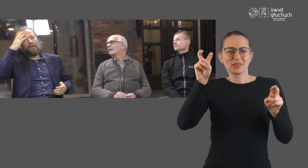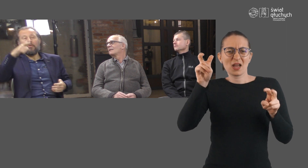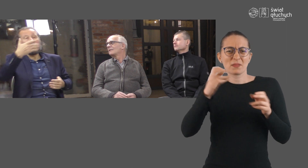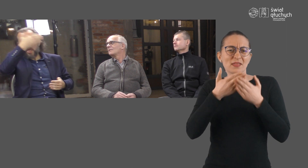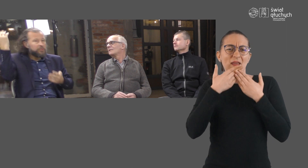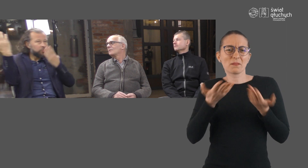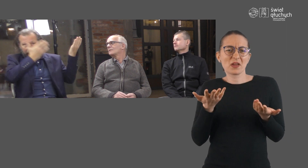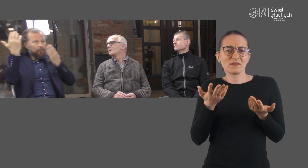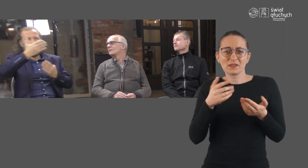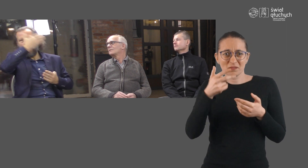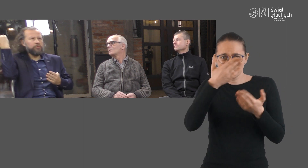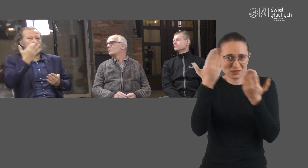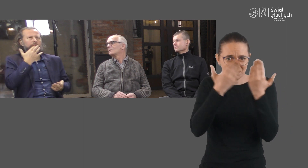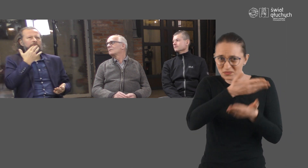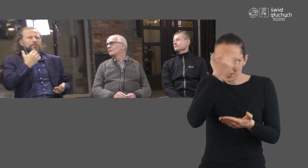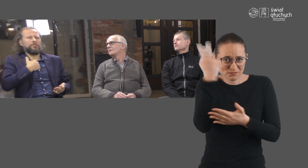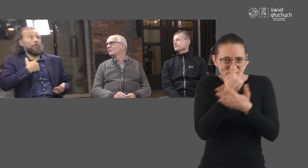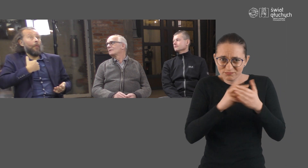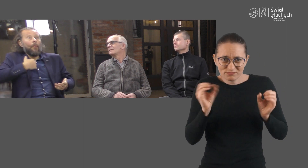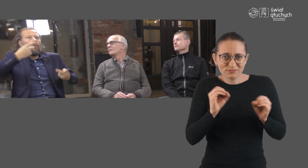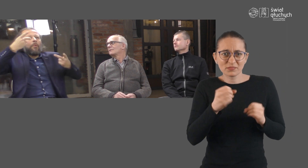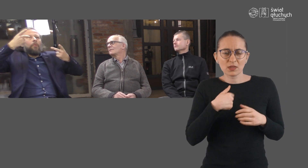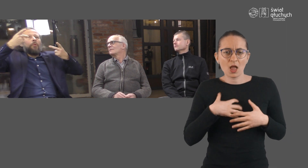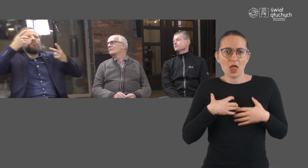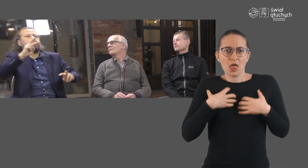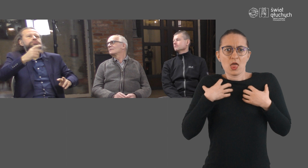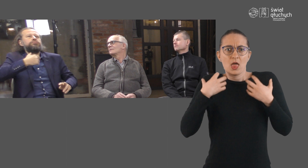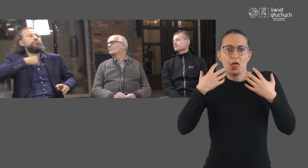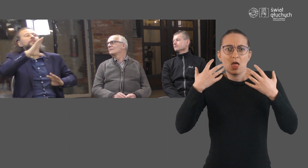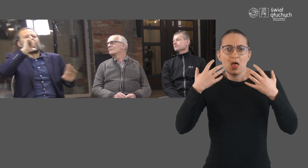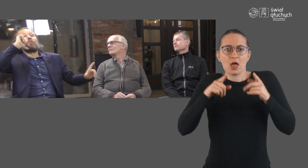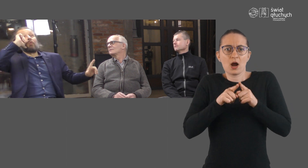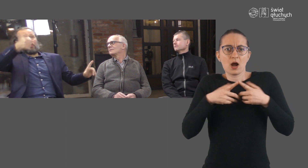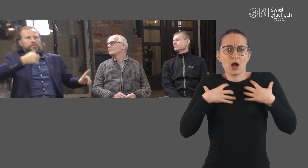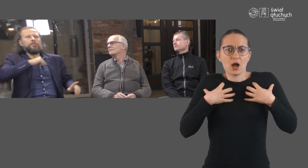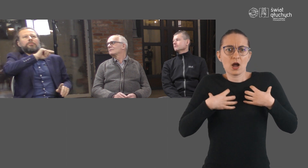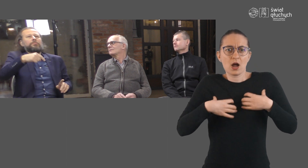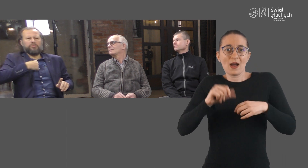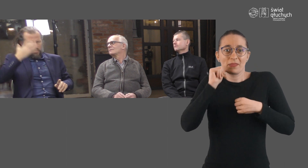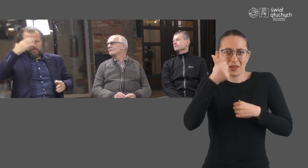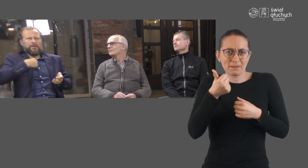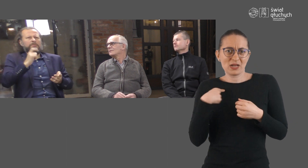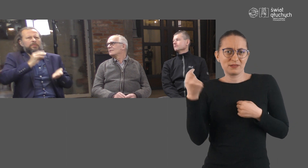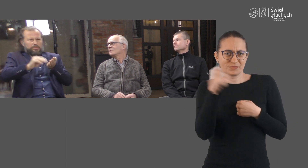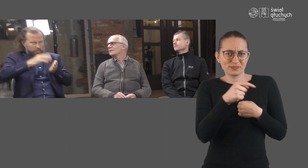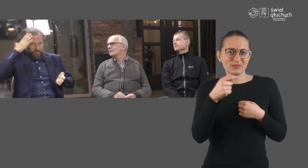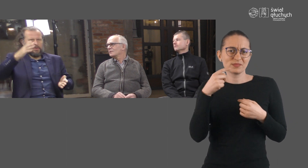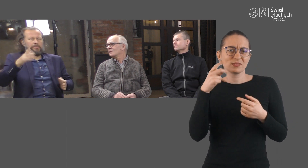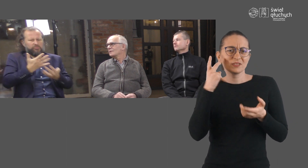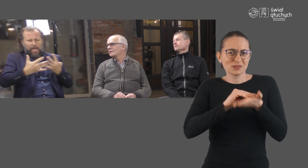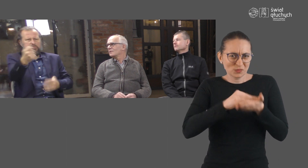mówią niemowa? Nie umiesz czytać, nie umiesz mówić, dlatego jesteś niemowa. Oj, no to wtedy się bardzo